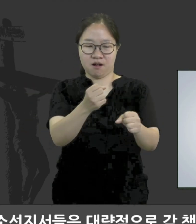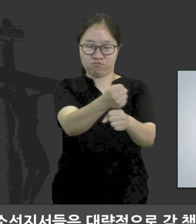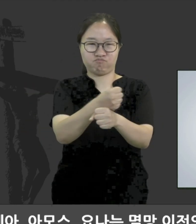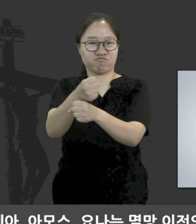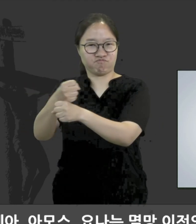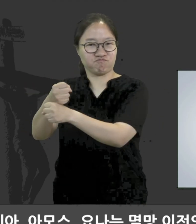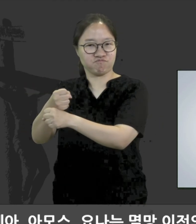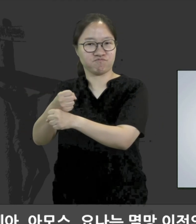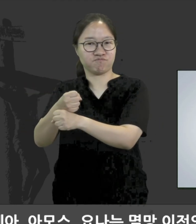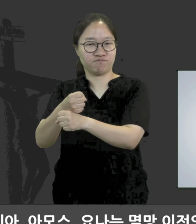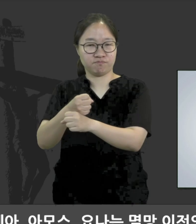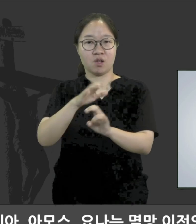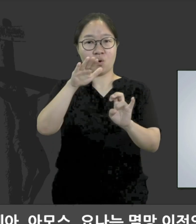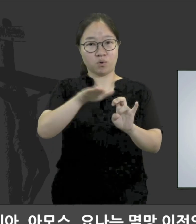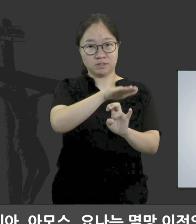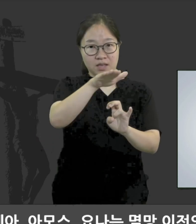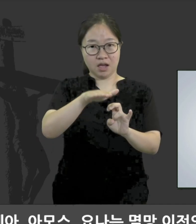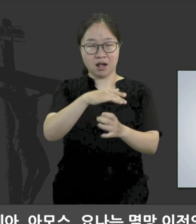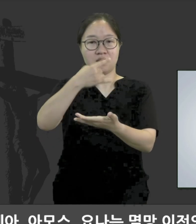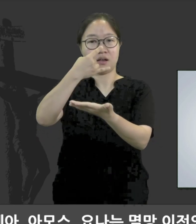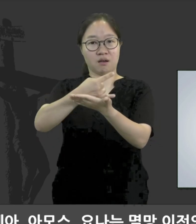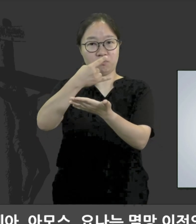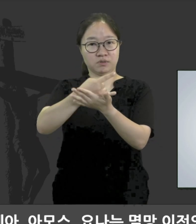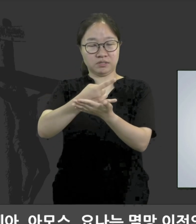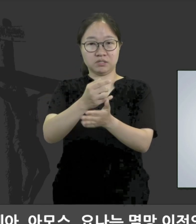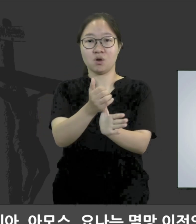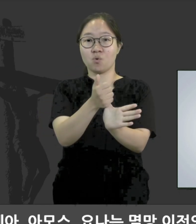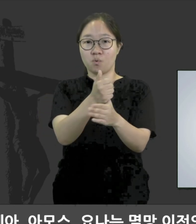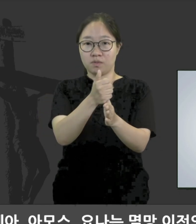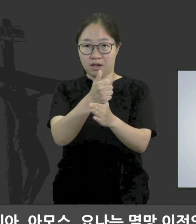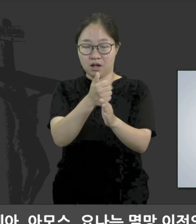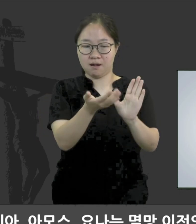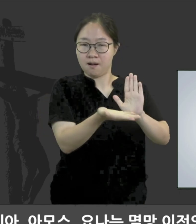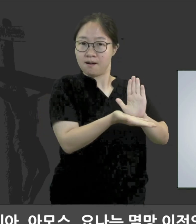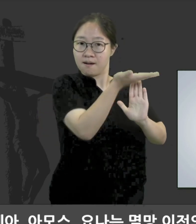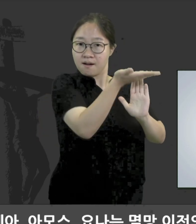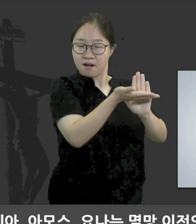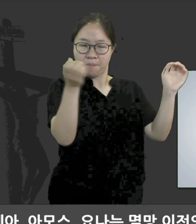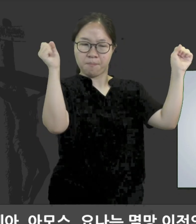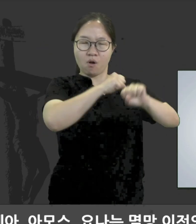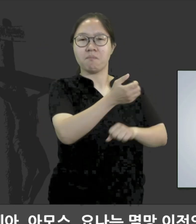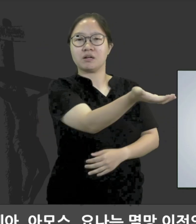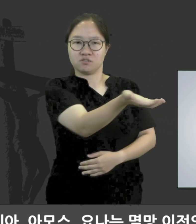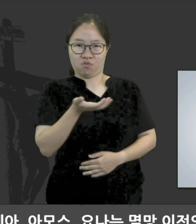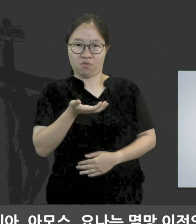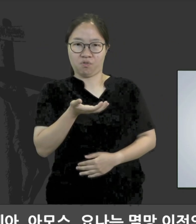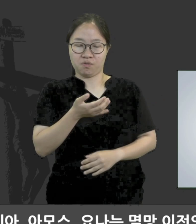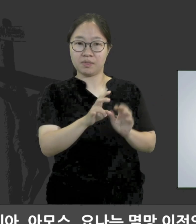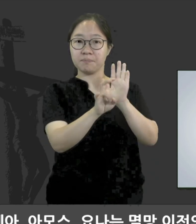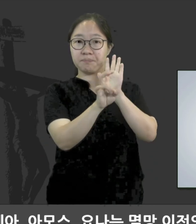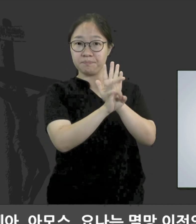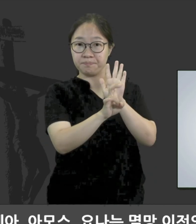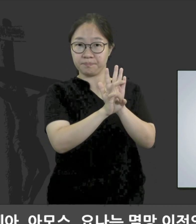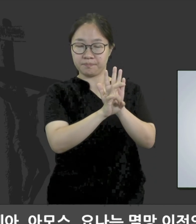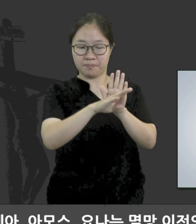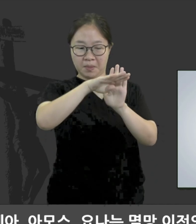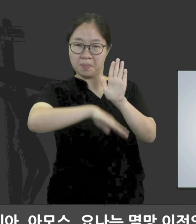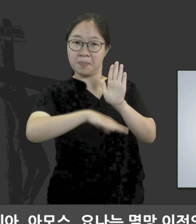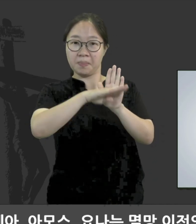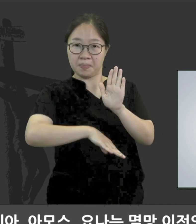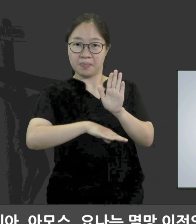있습니다. 호세아, 아모스, 요나는 멸망 이전의 북이스라엘을 대상으로,